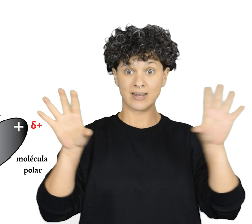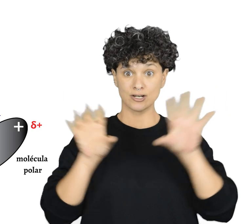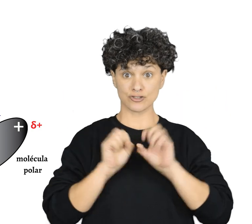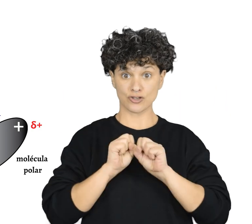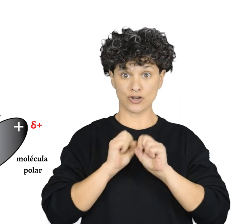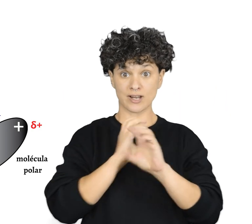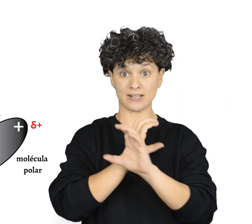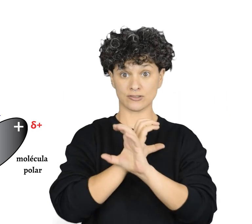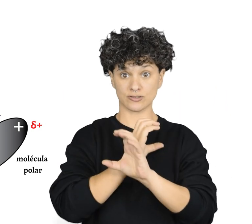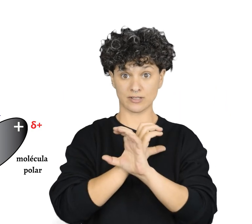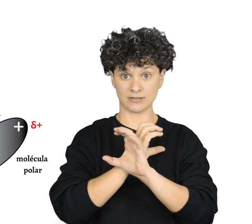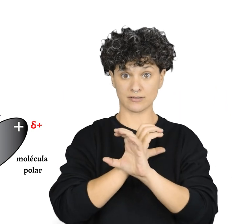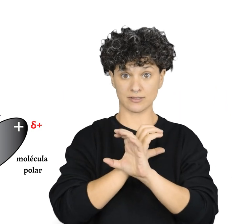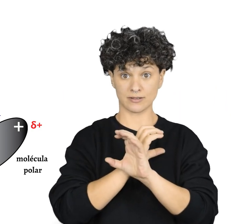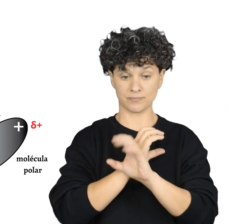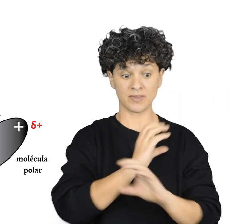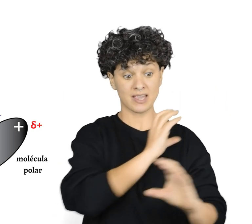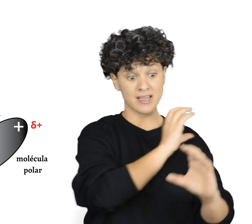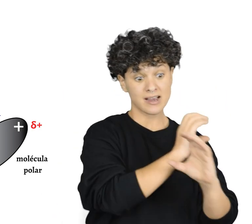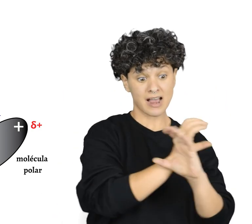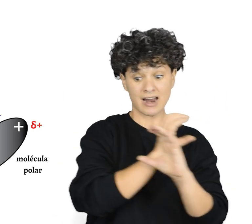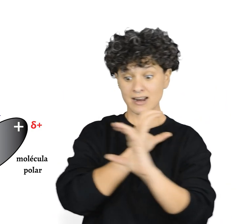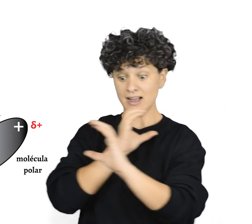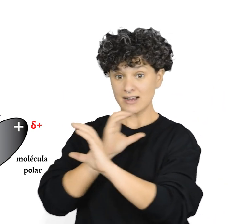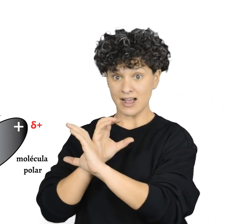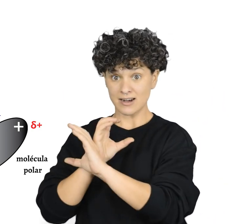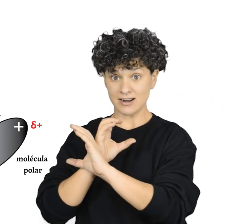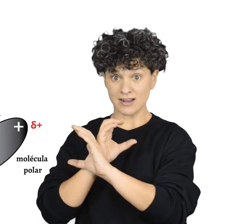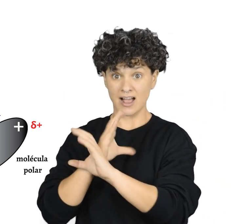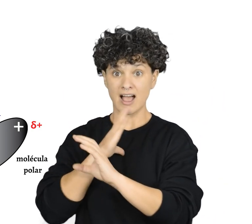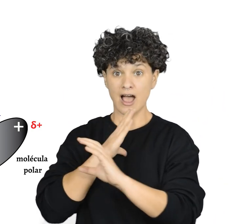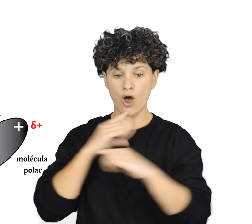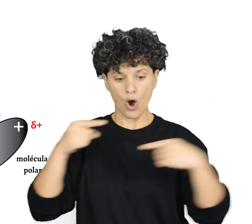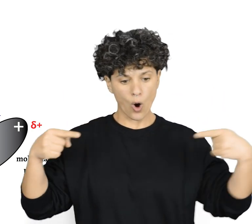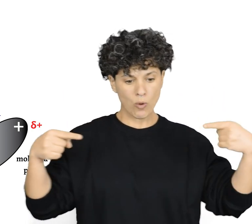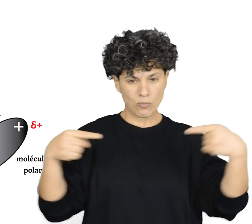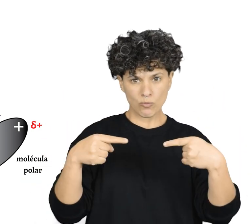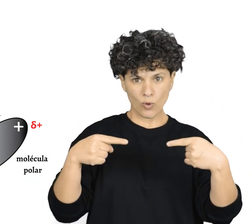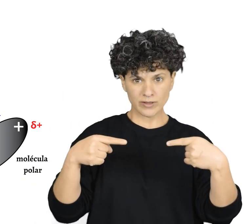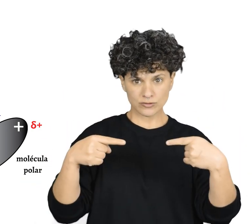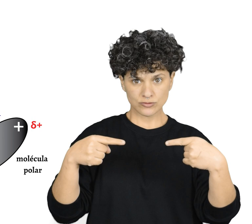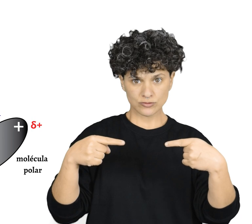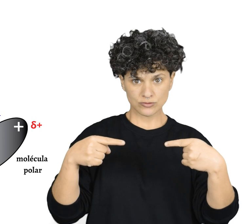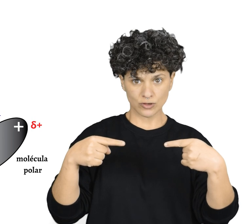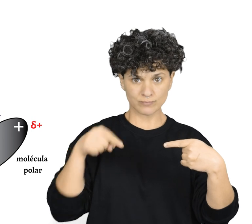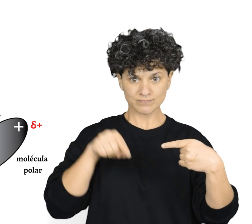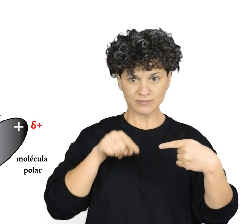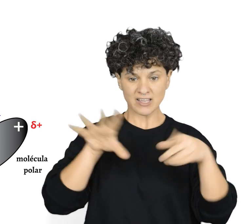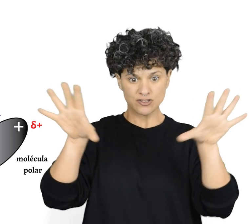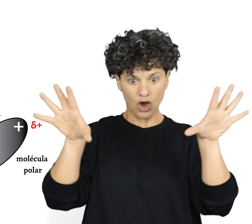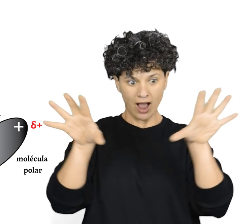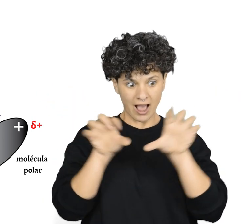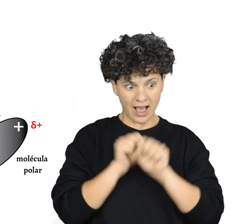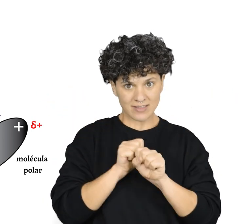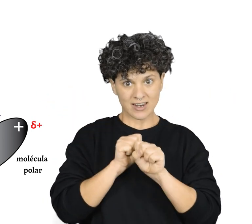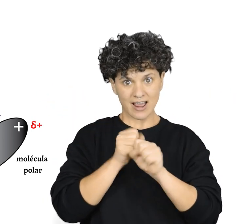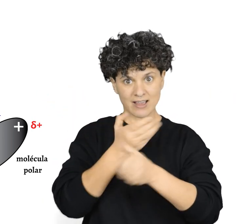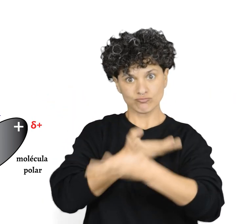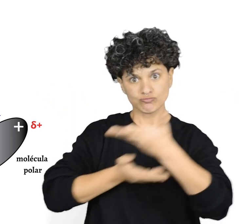la atracción electrostática es la interacción entre cargas eléctricas de signo opuesto la atracción electrostática